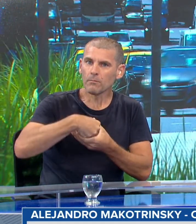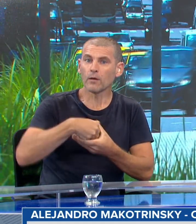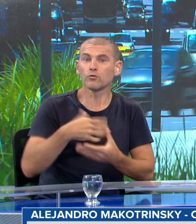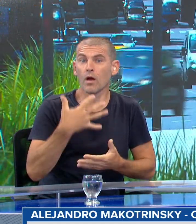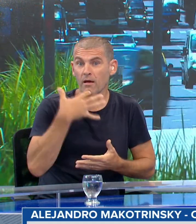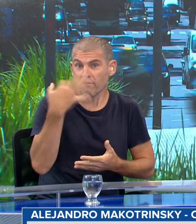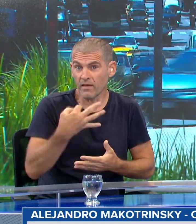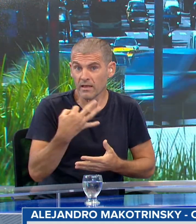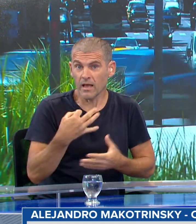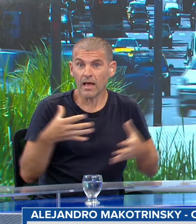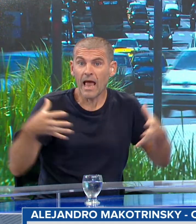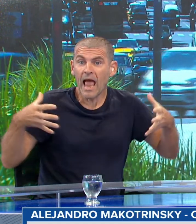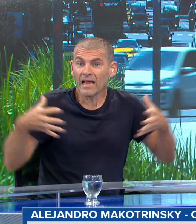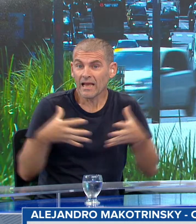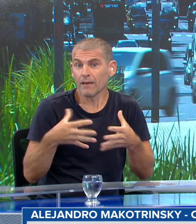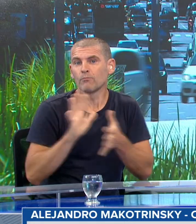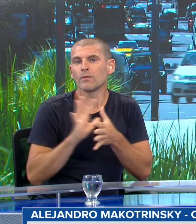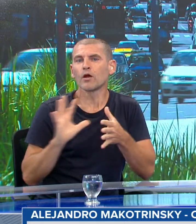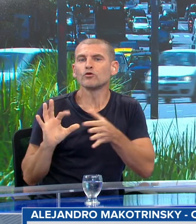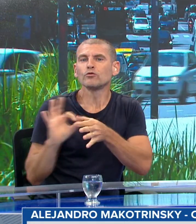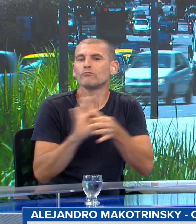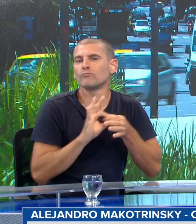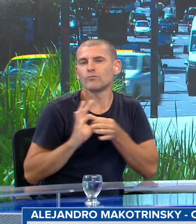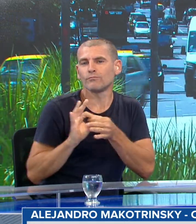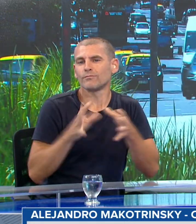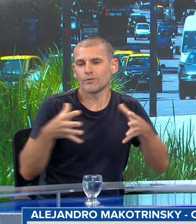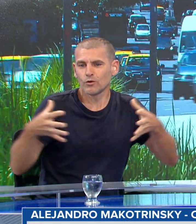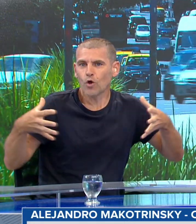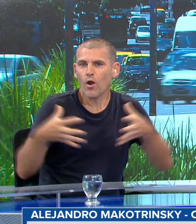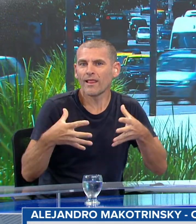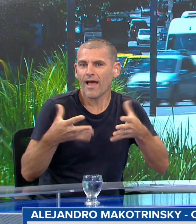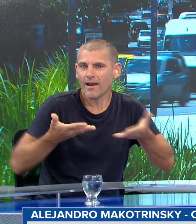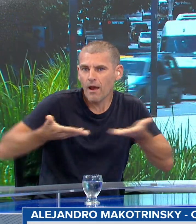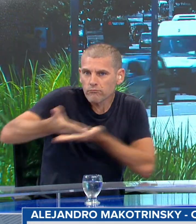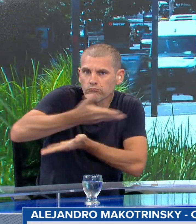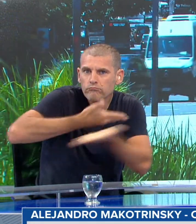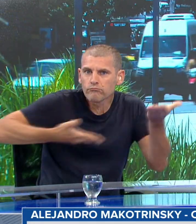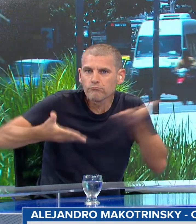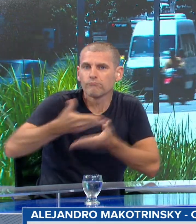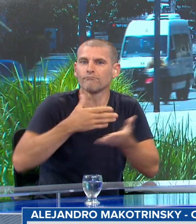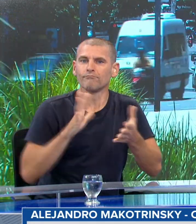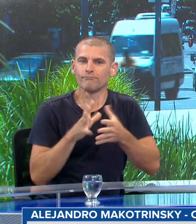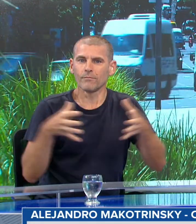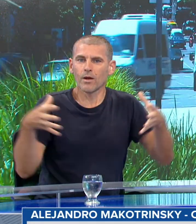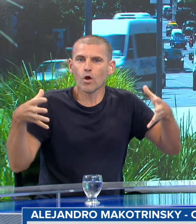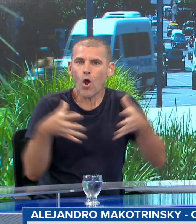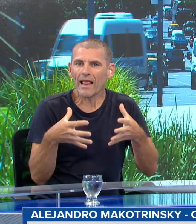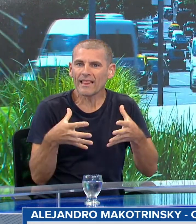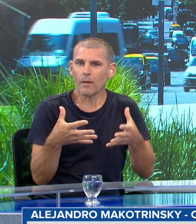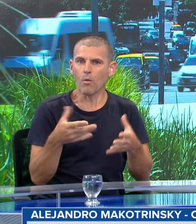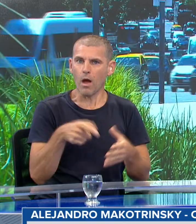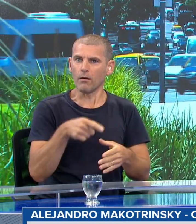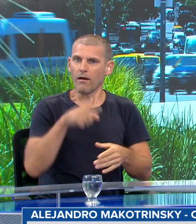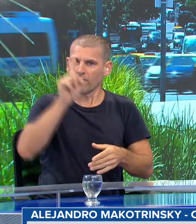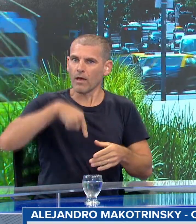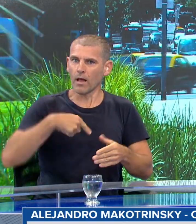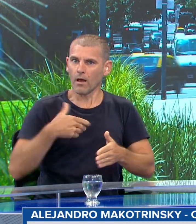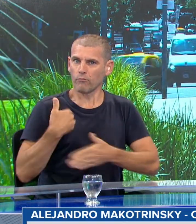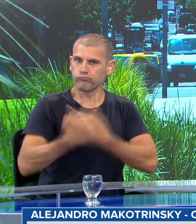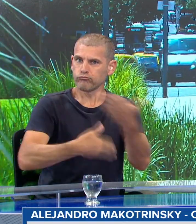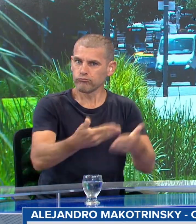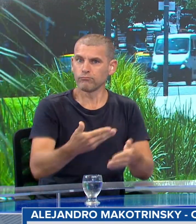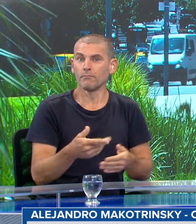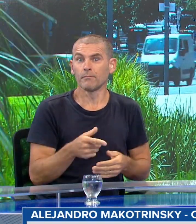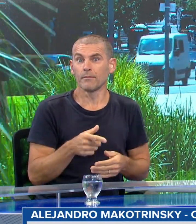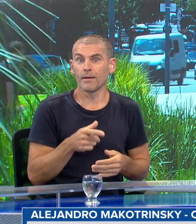de Diputados TV, en donde nos invitan a ser parte de este proyecto y de a unirnos como siendo parte de esta sociedad y